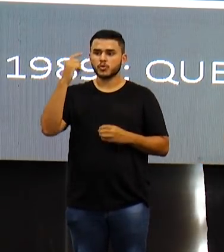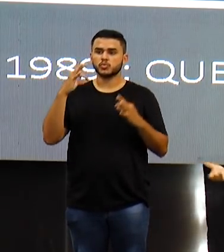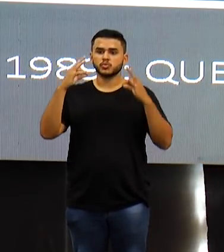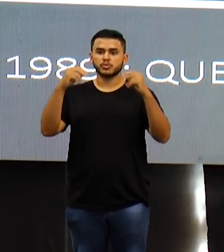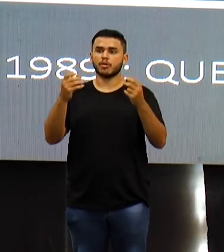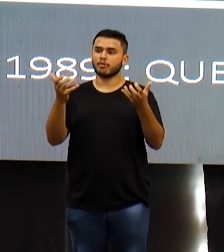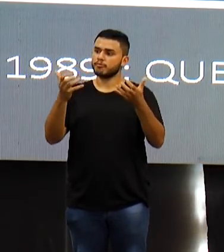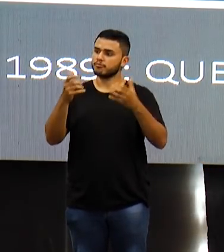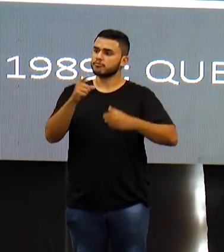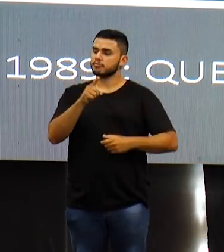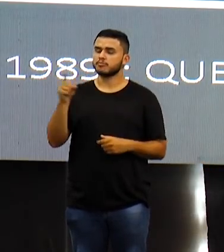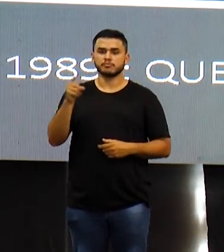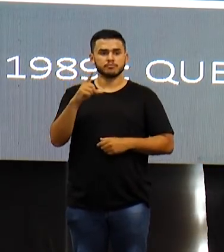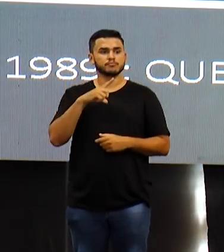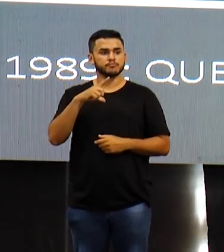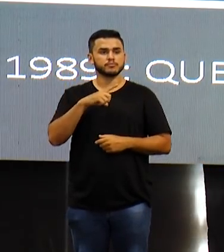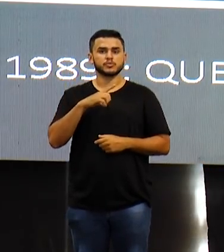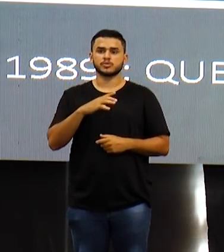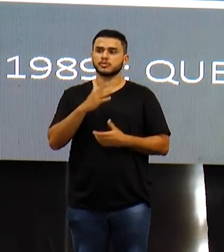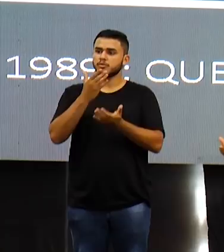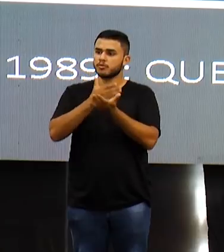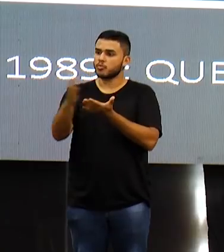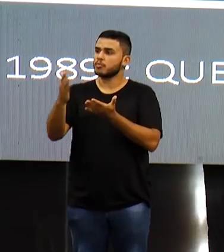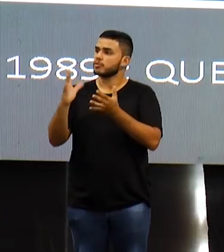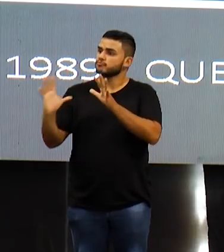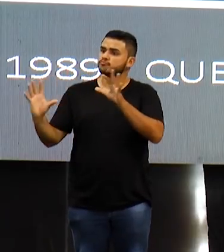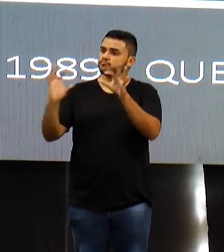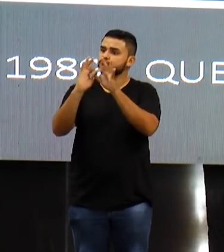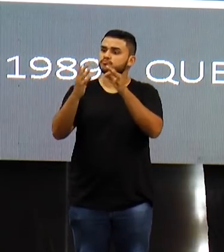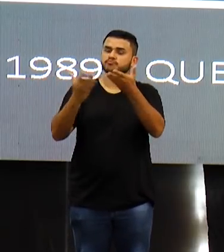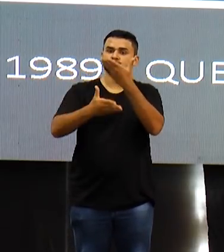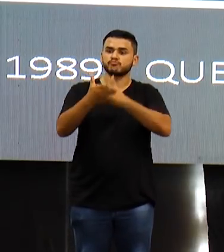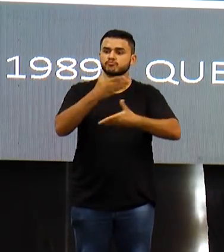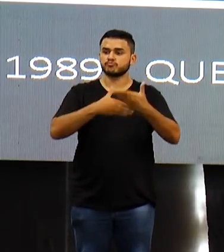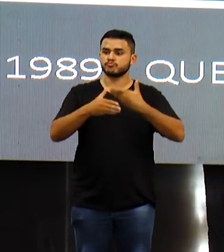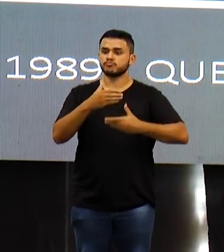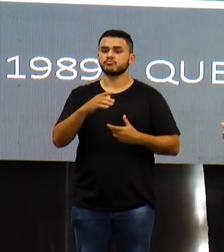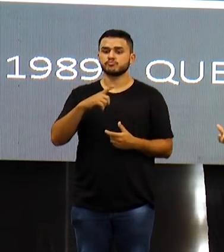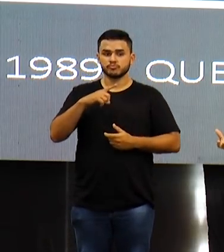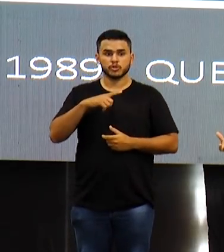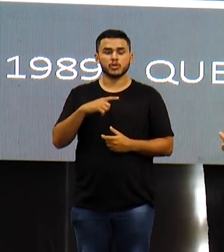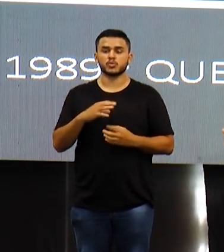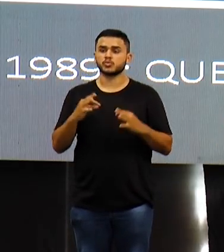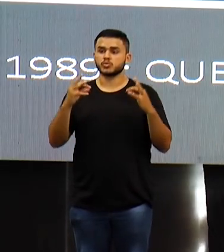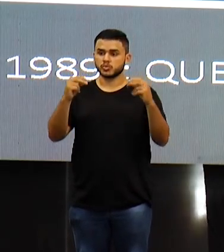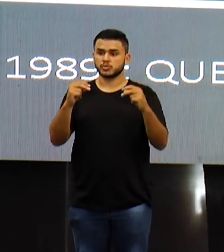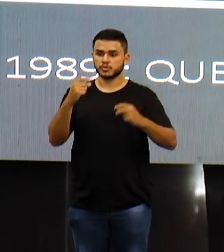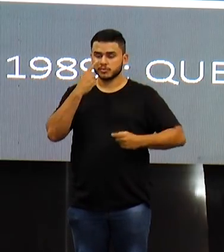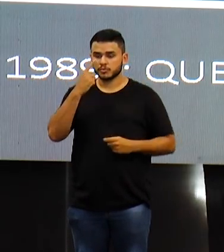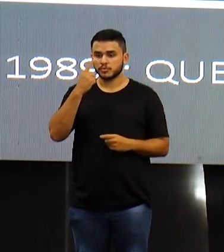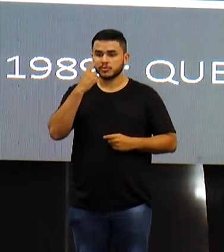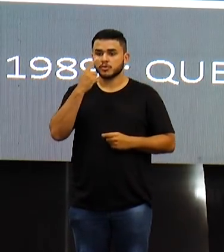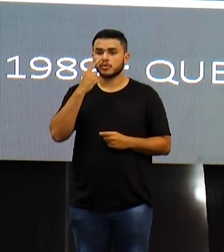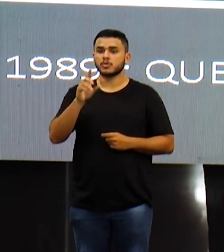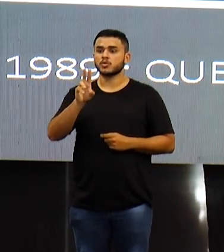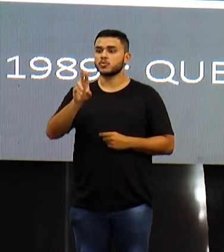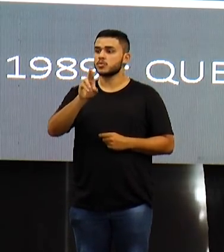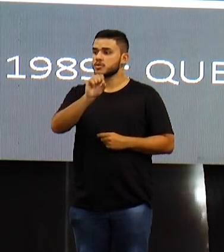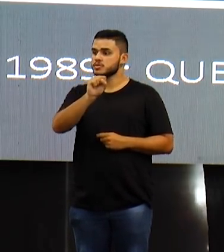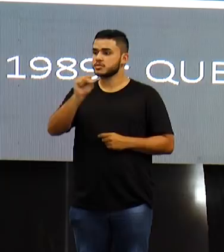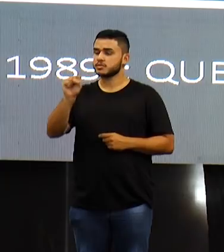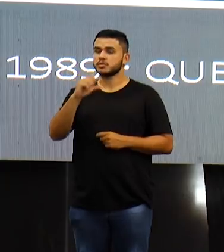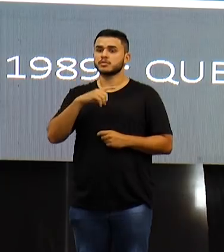teremos abertura na região. A Tchecoslováquia propõe separação, que vai ser pacifista, o